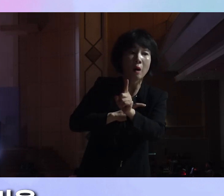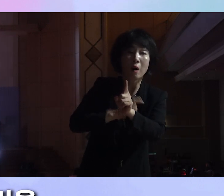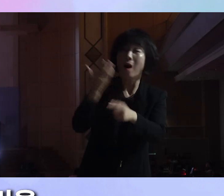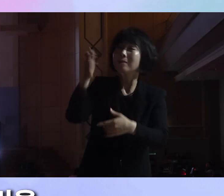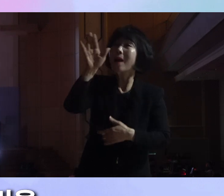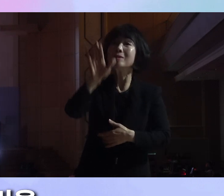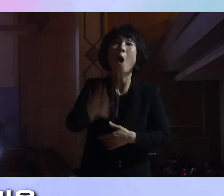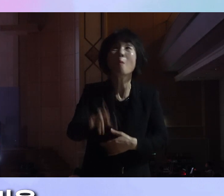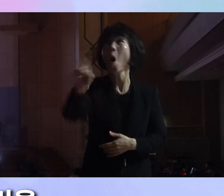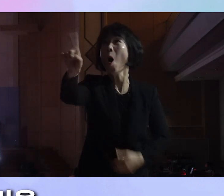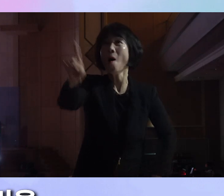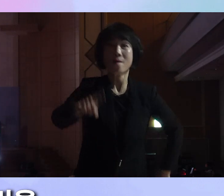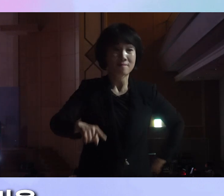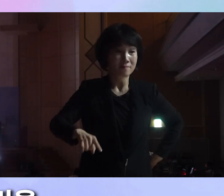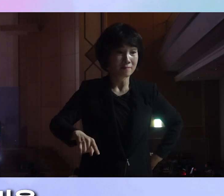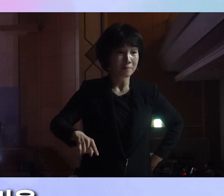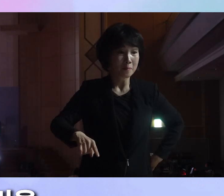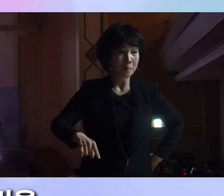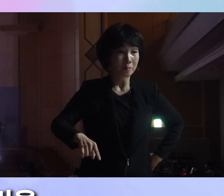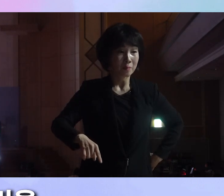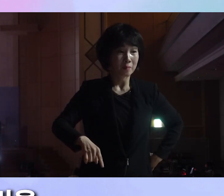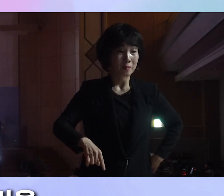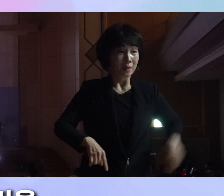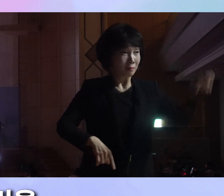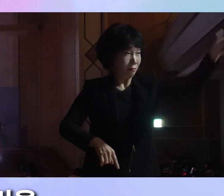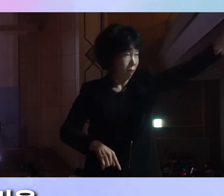그래서 호명관님!